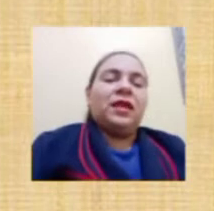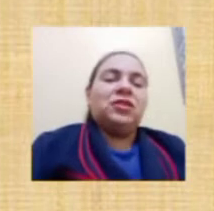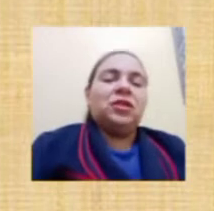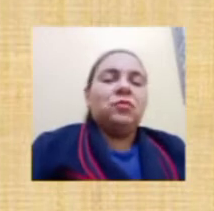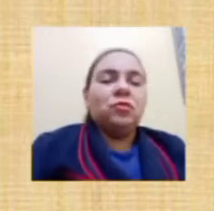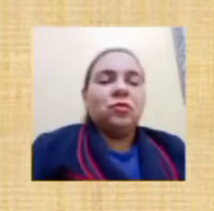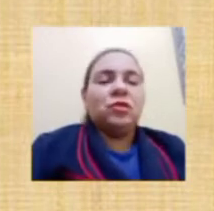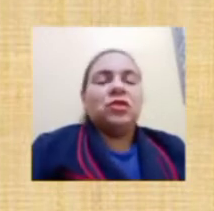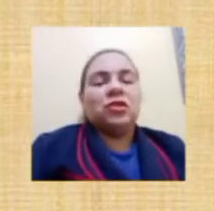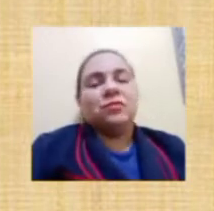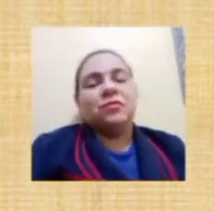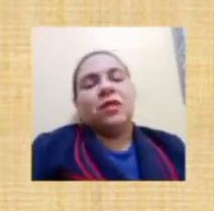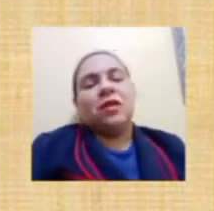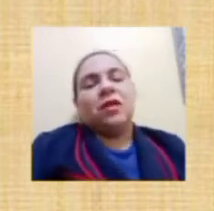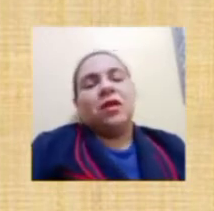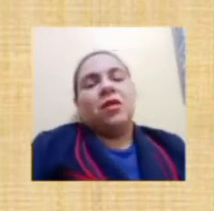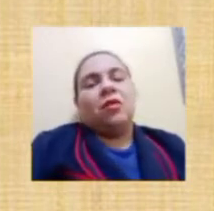Parabéns!